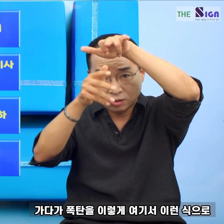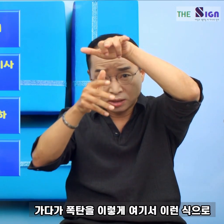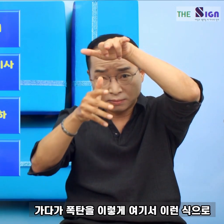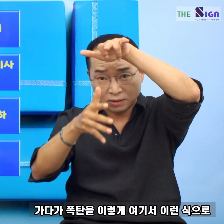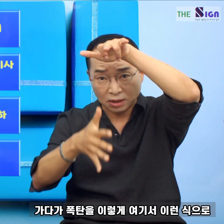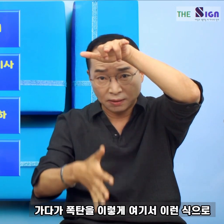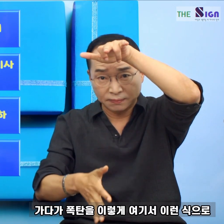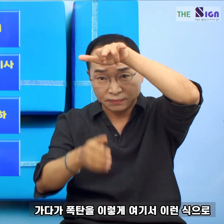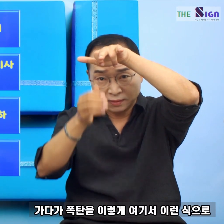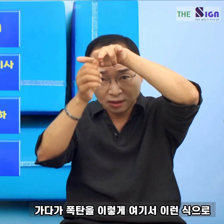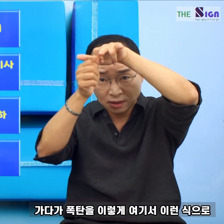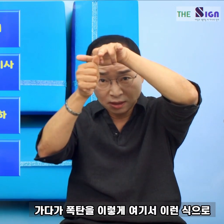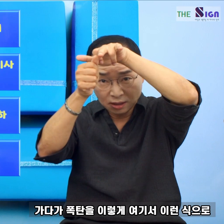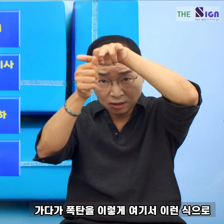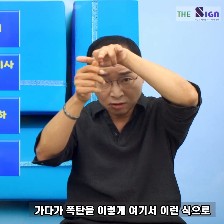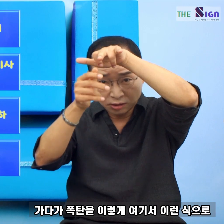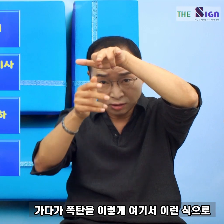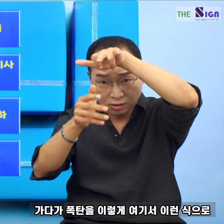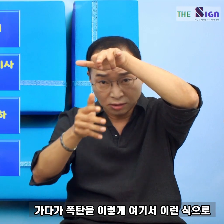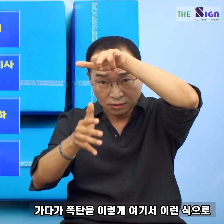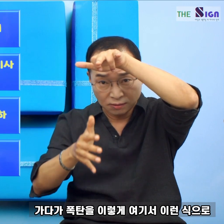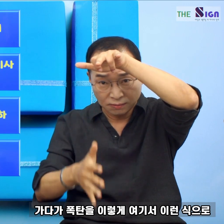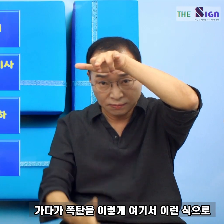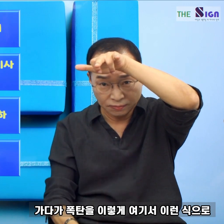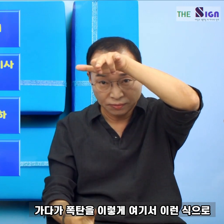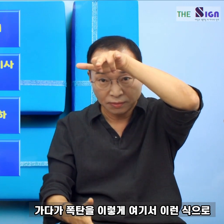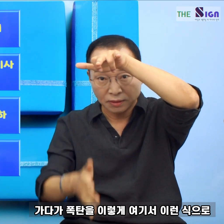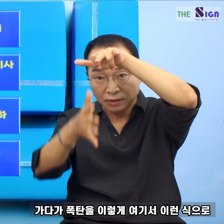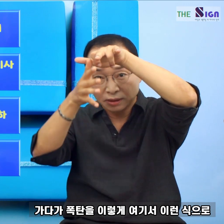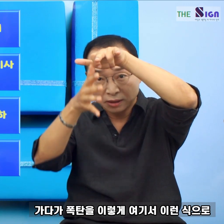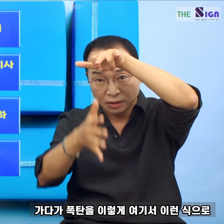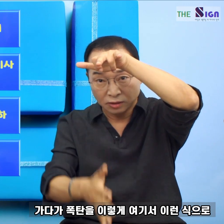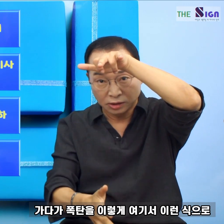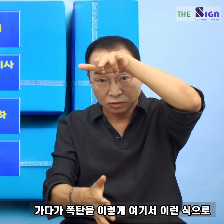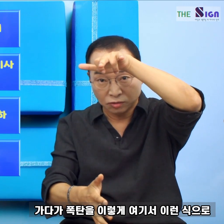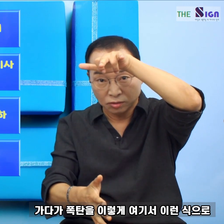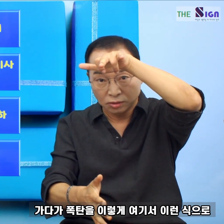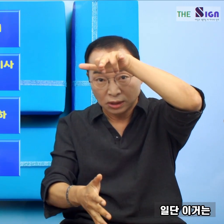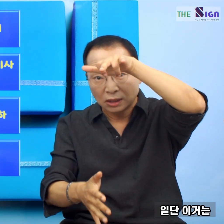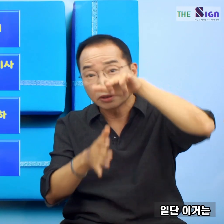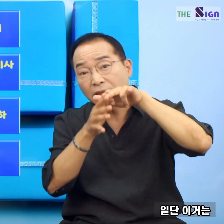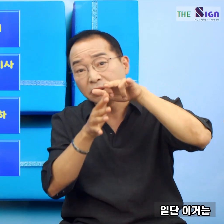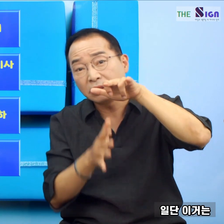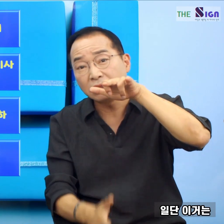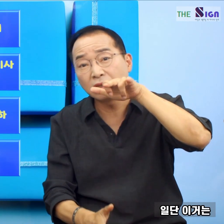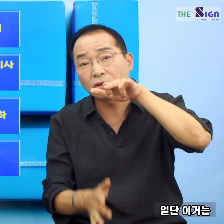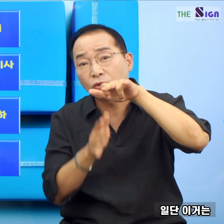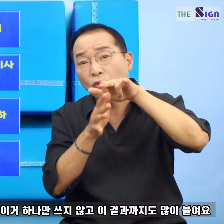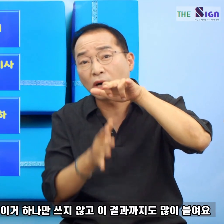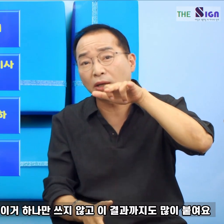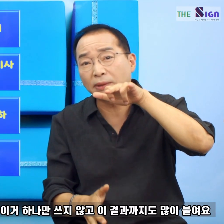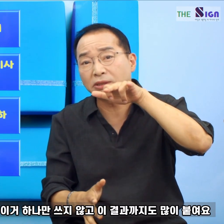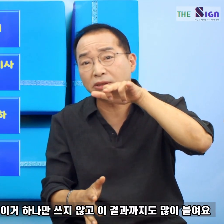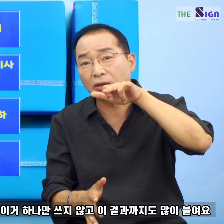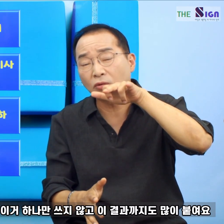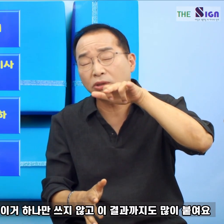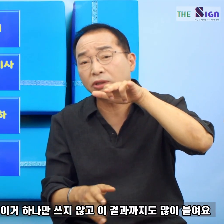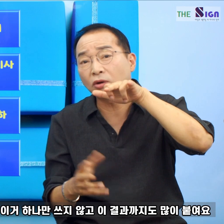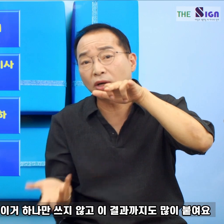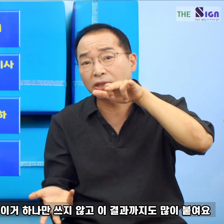합니다. 여기서 이런 식으로. 일단 이거는 요거 하나만 쓰지 않고 이 결과까지도